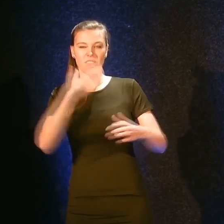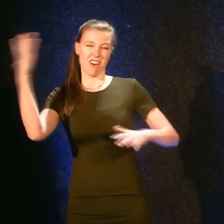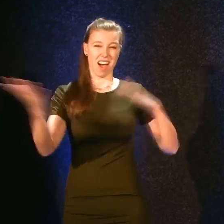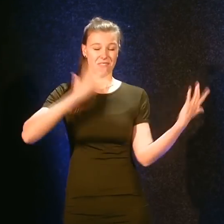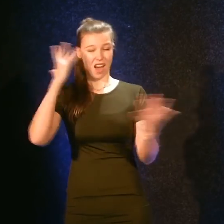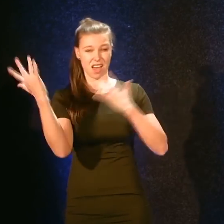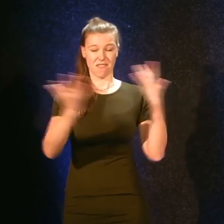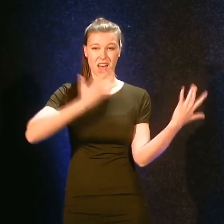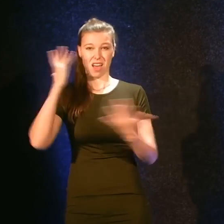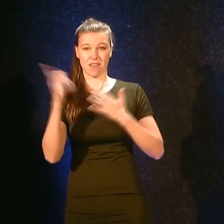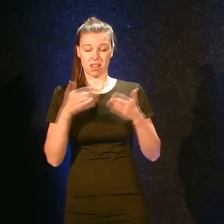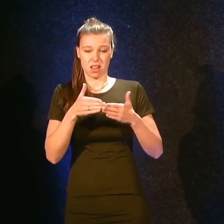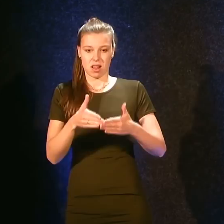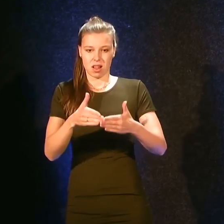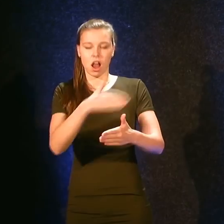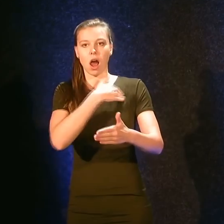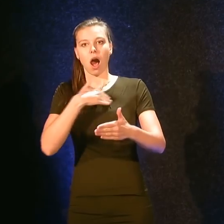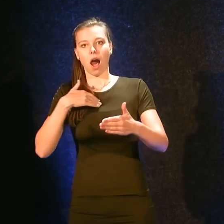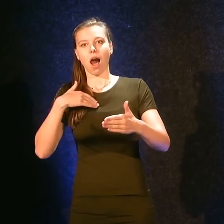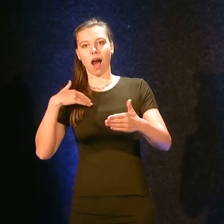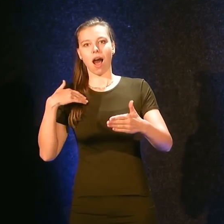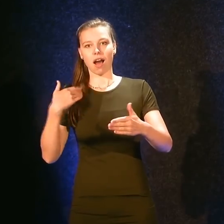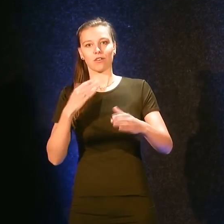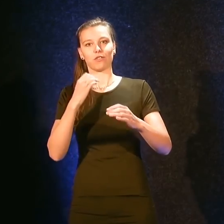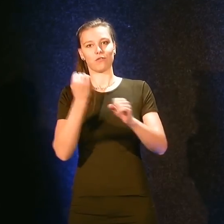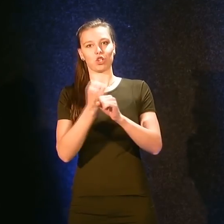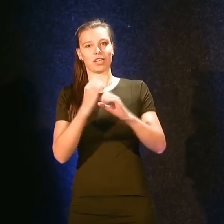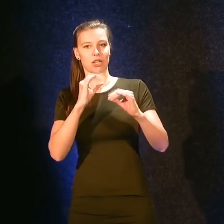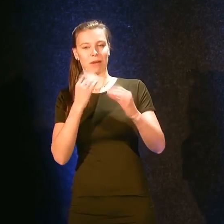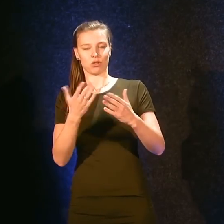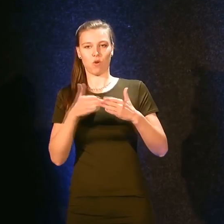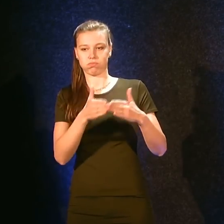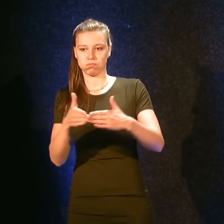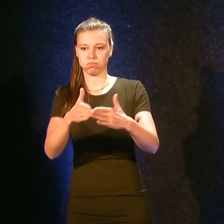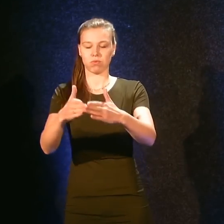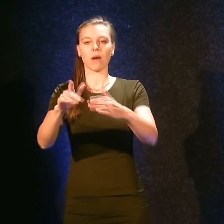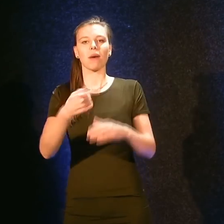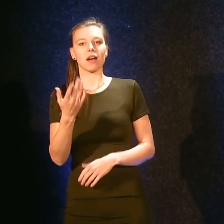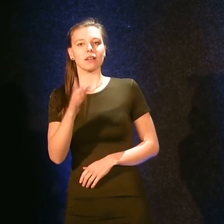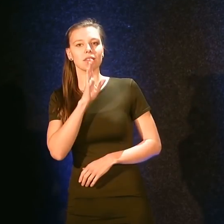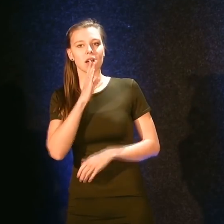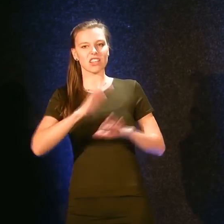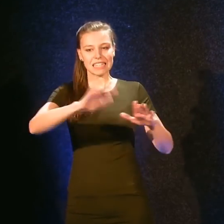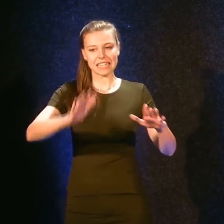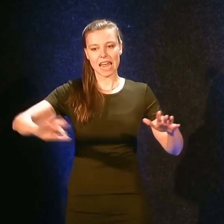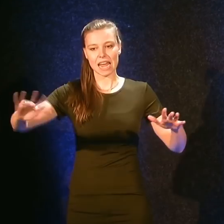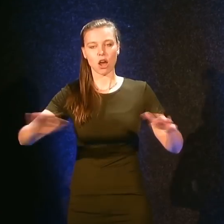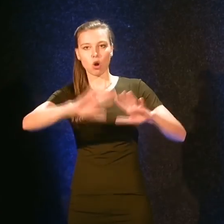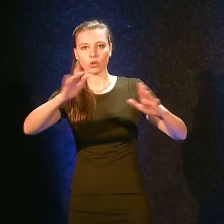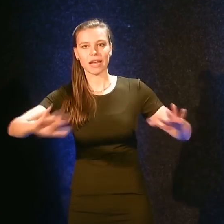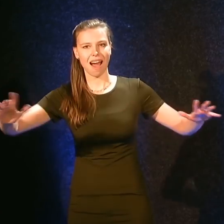wal. En dat was dan maar op de Loosdrechtse plassen. Laat staan als je in de zee bent. Op zee, op een